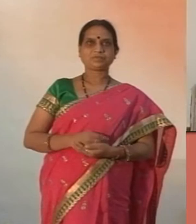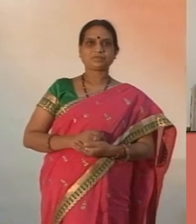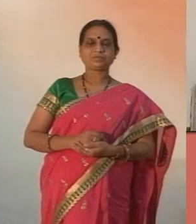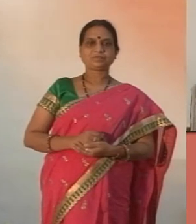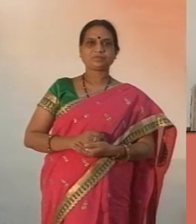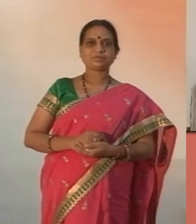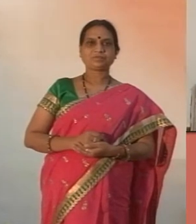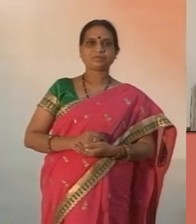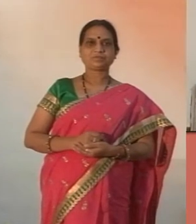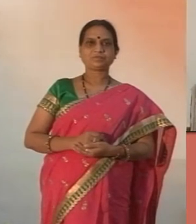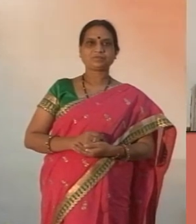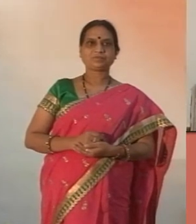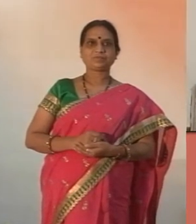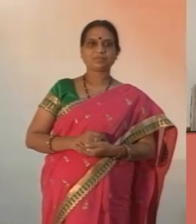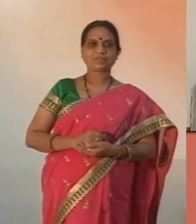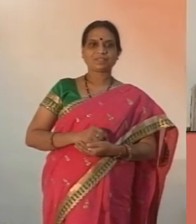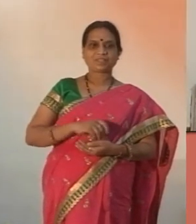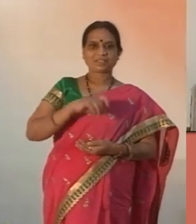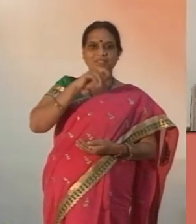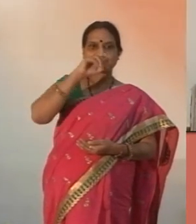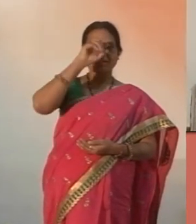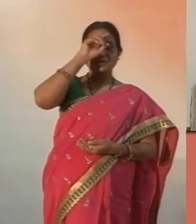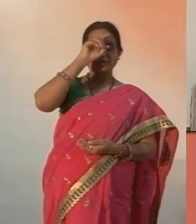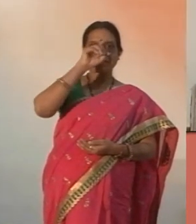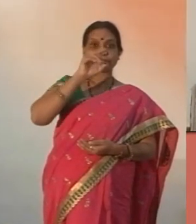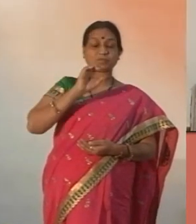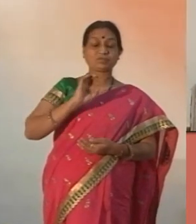हम सोचते हैं कि ये कोई कठिन प्रक्रिया है।